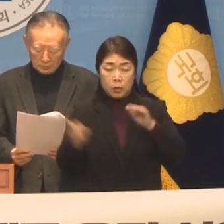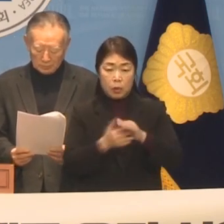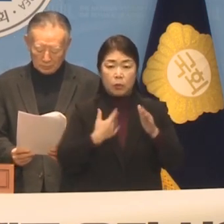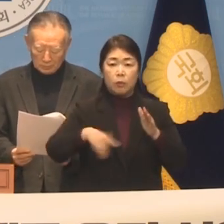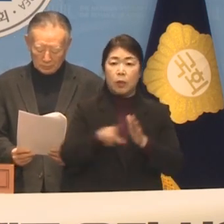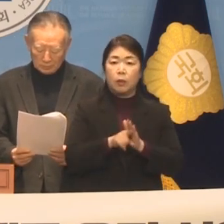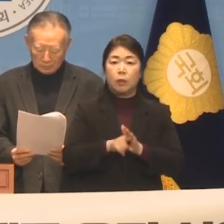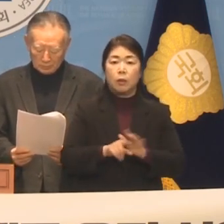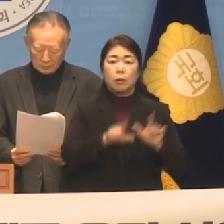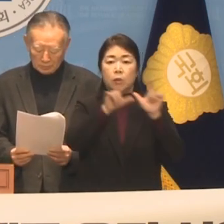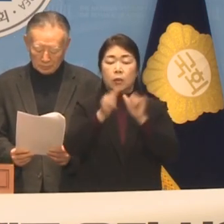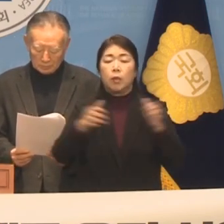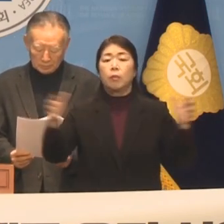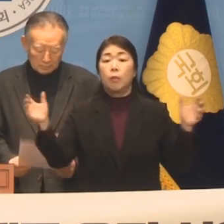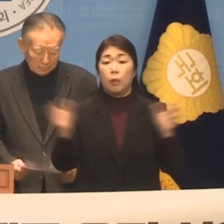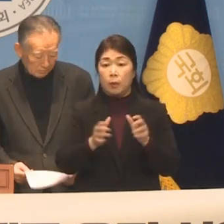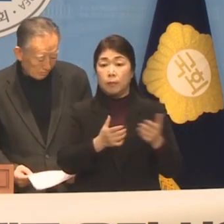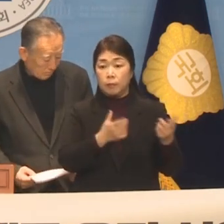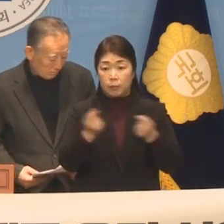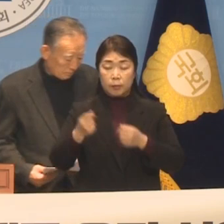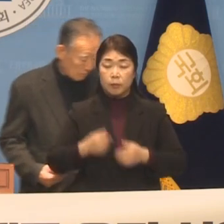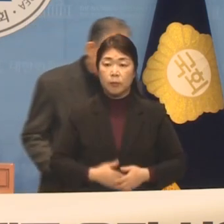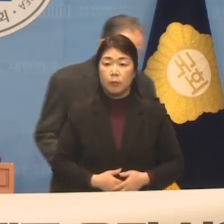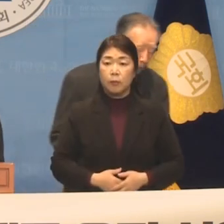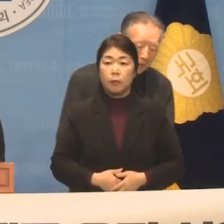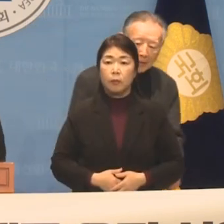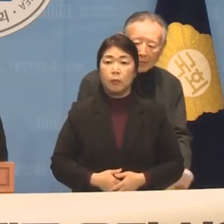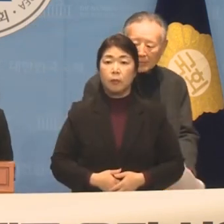위한 시민회의.